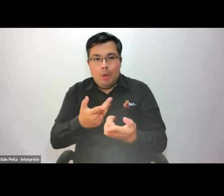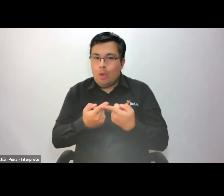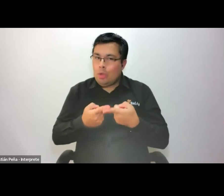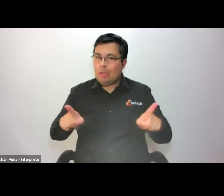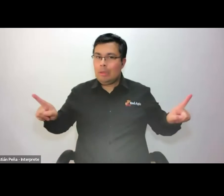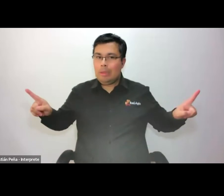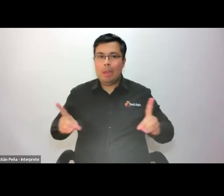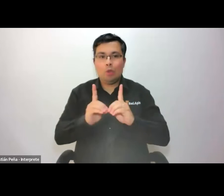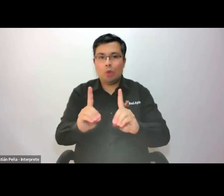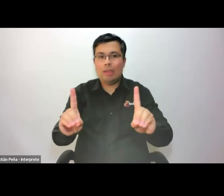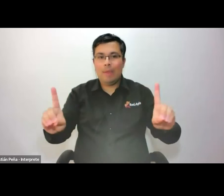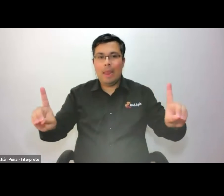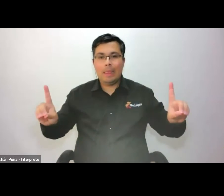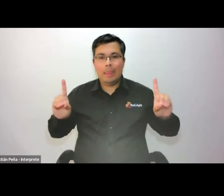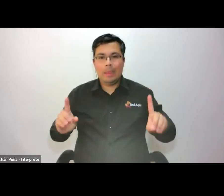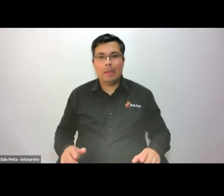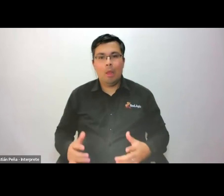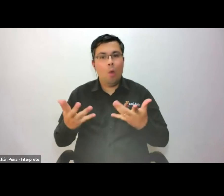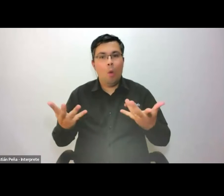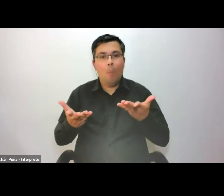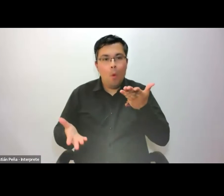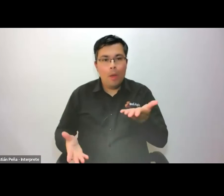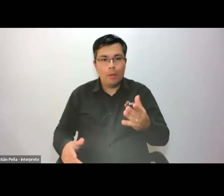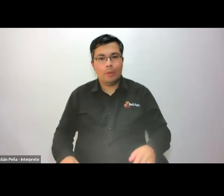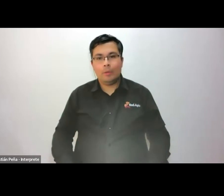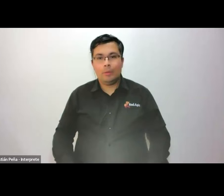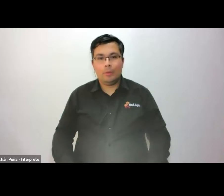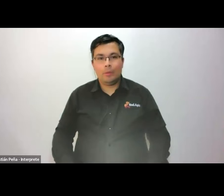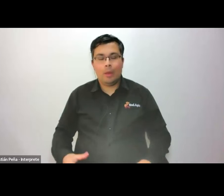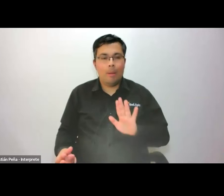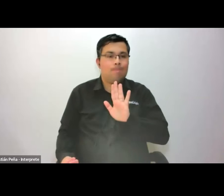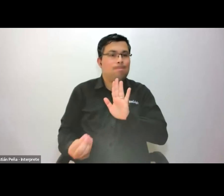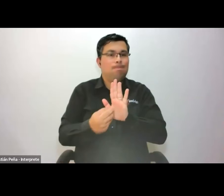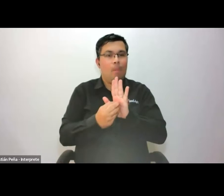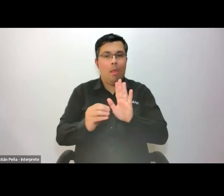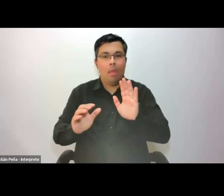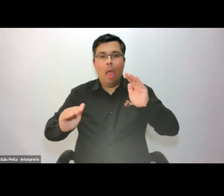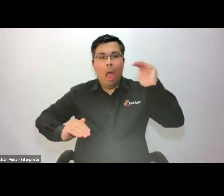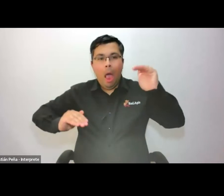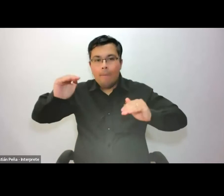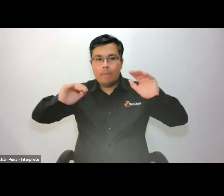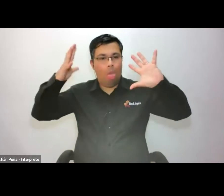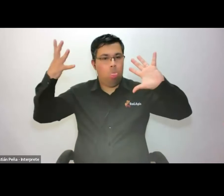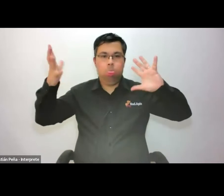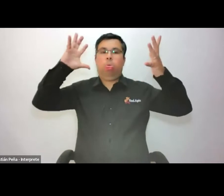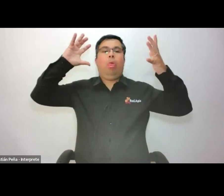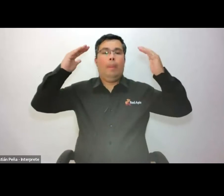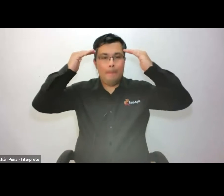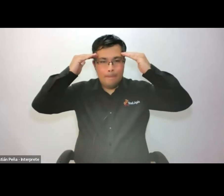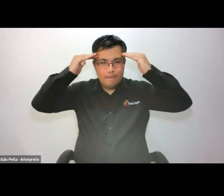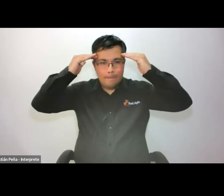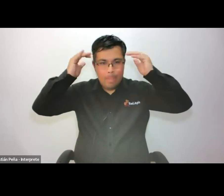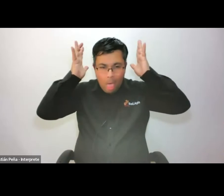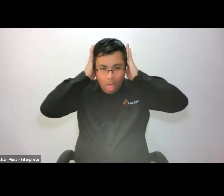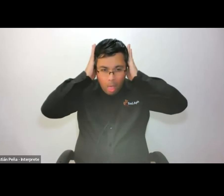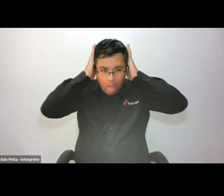esto se plasma, por ejemplo, en ciertas desregulaciones, ¿no? Sabemos que hay una diversidad de expresiones, por lo tanto tampoco existe como una norma